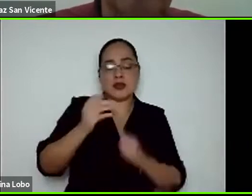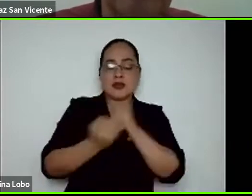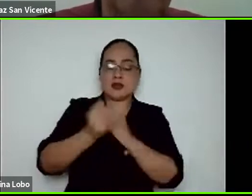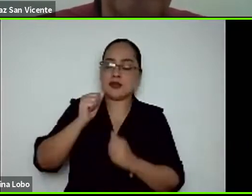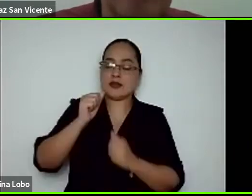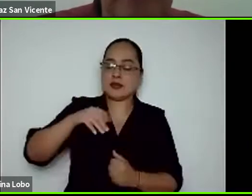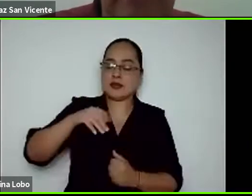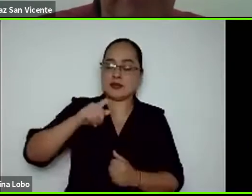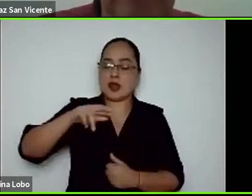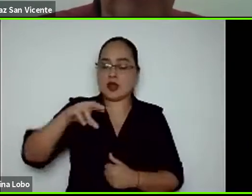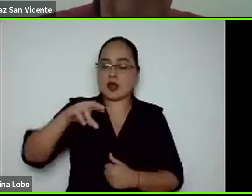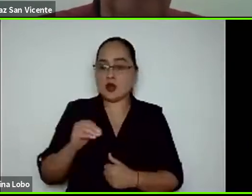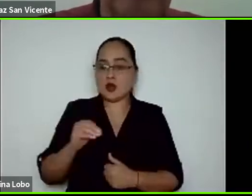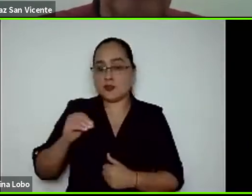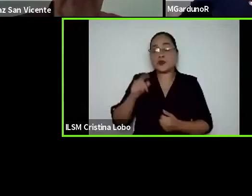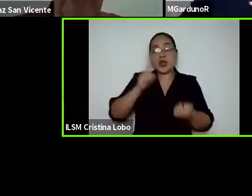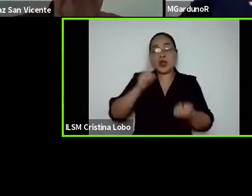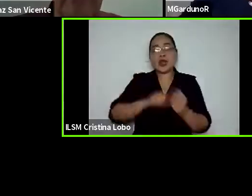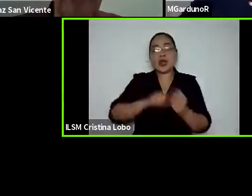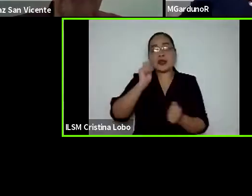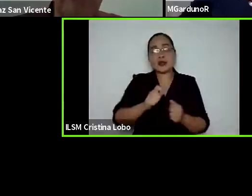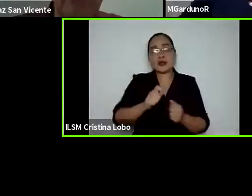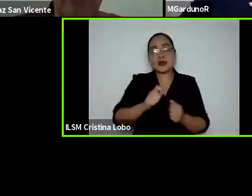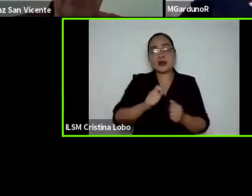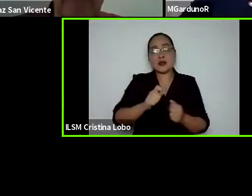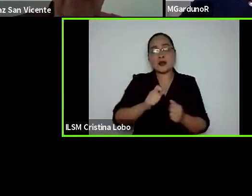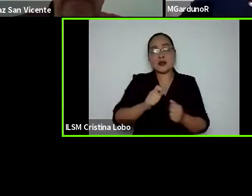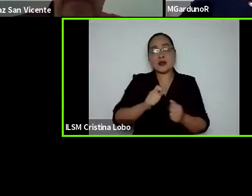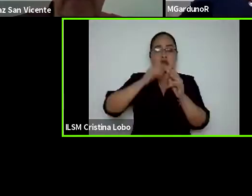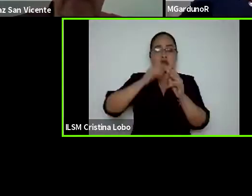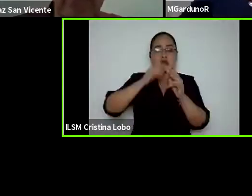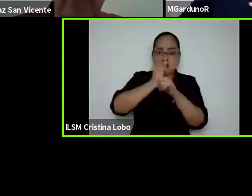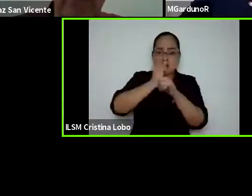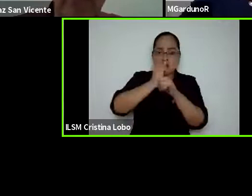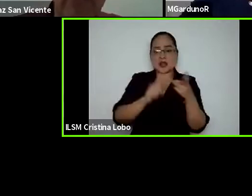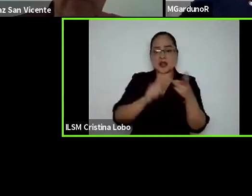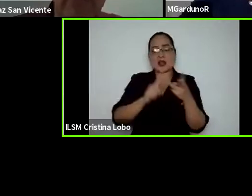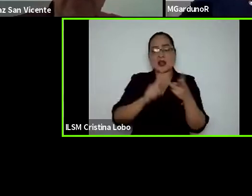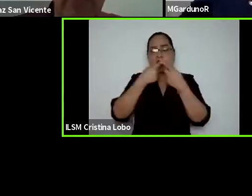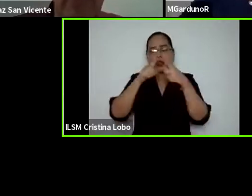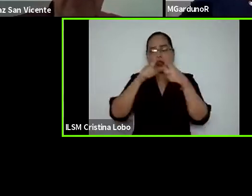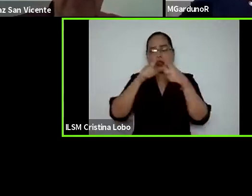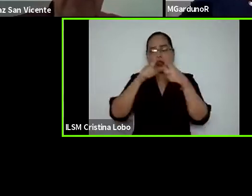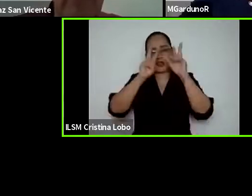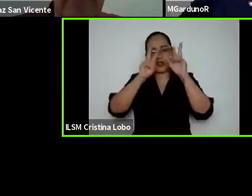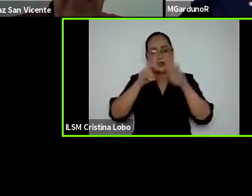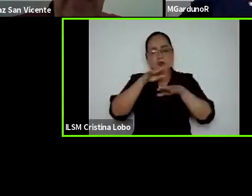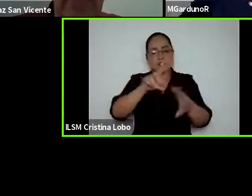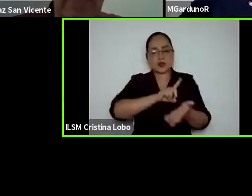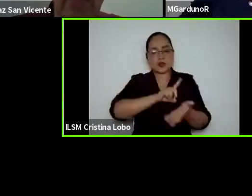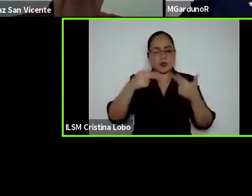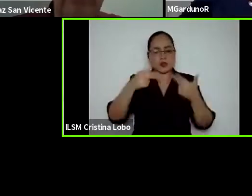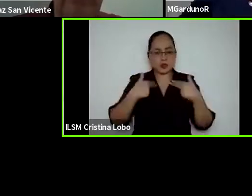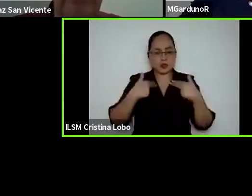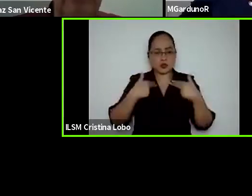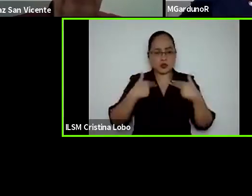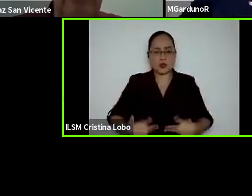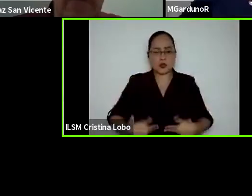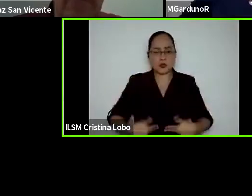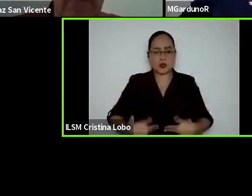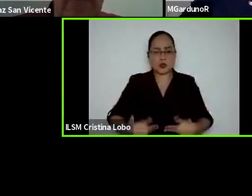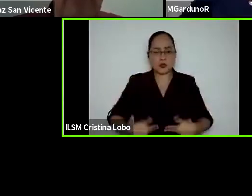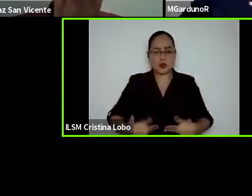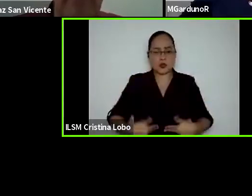videos, se trata de ligas a sitios de interés relacionados con la materia de los derechos humanos y con la materia del juicio